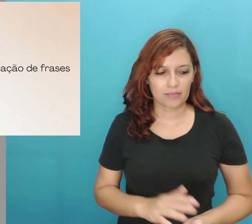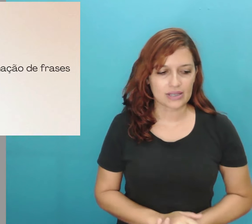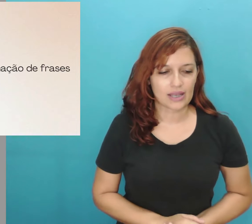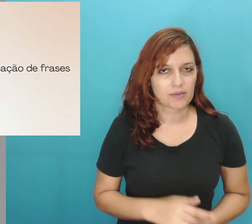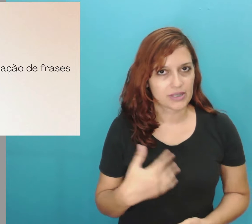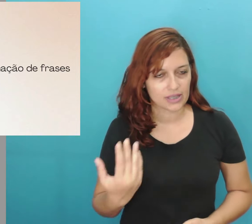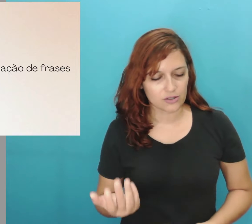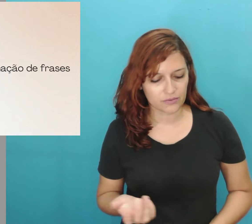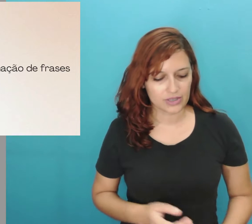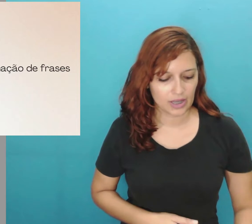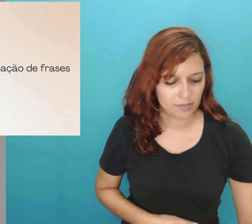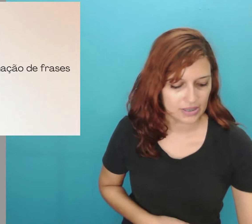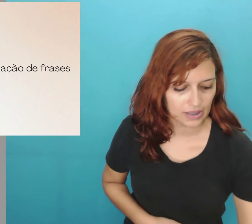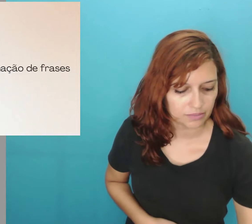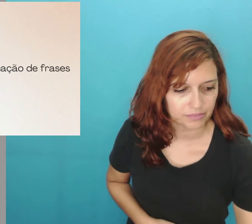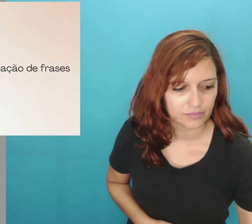passar, a mensagem que você quer passar.